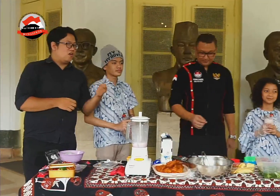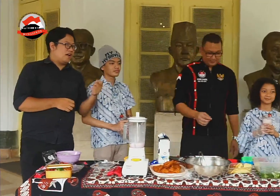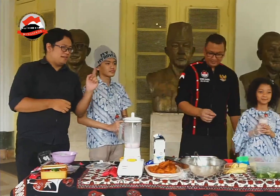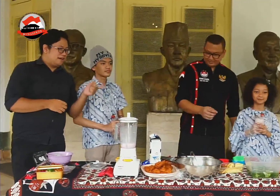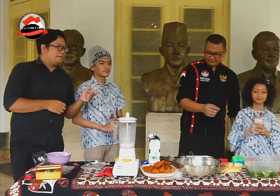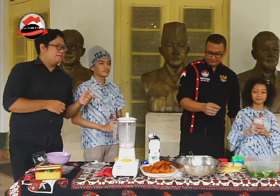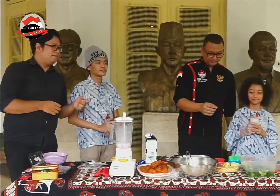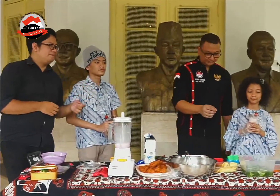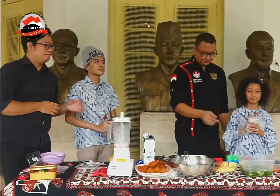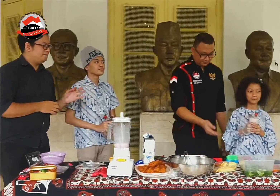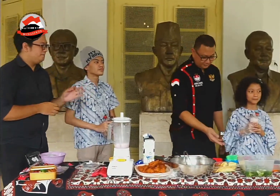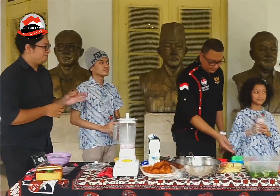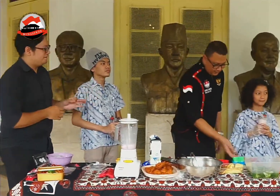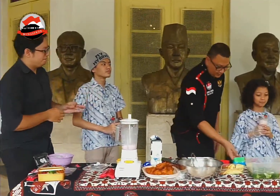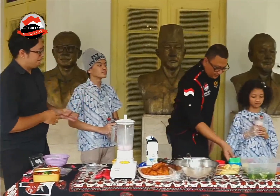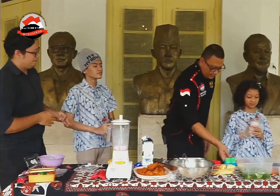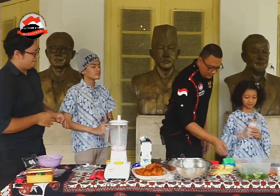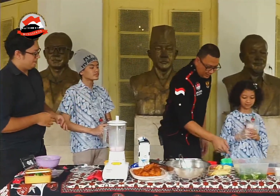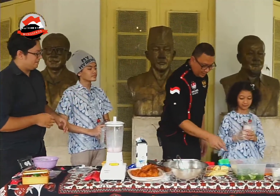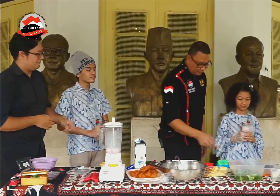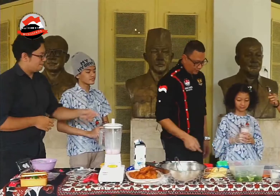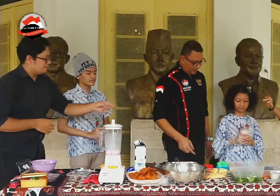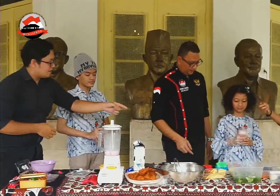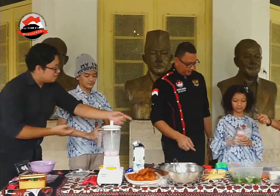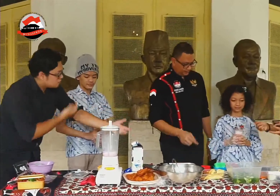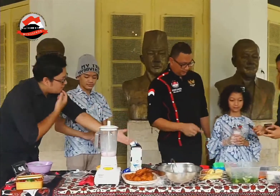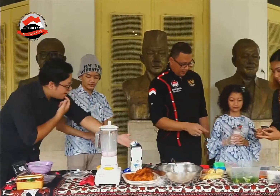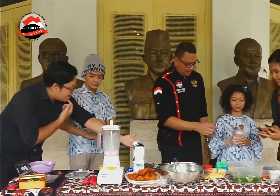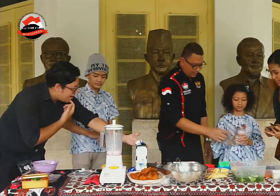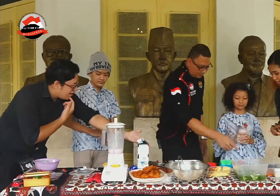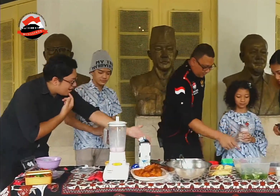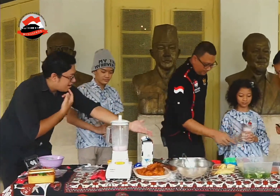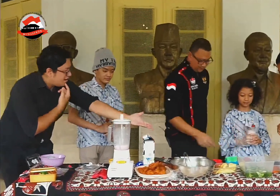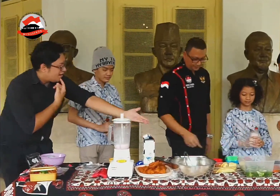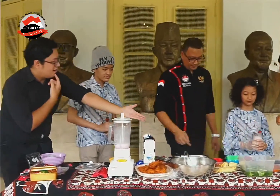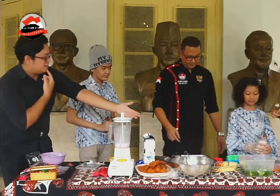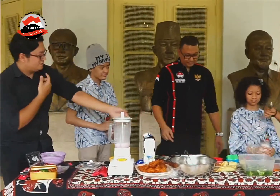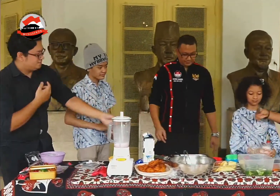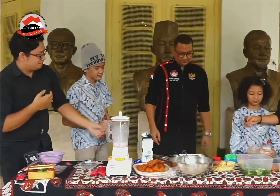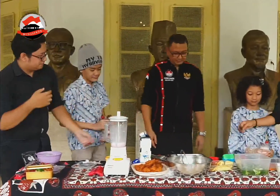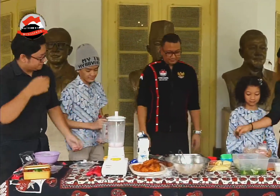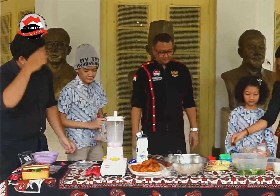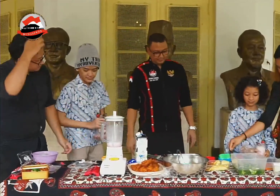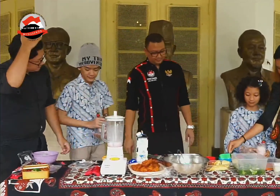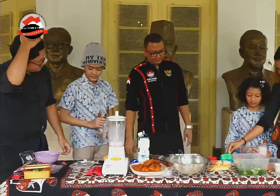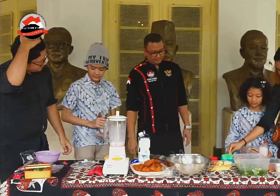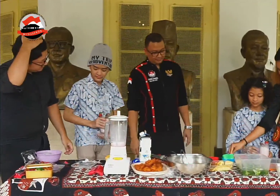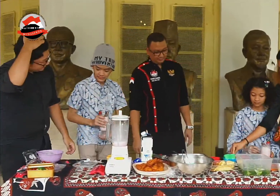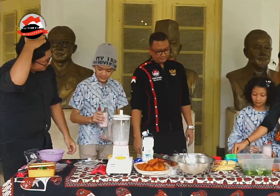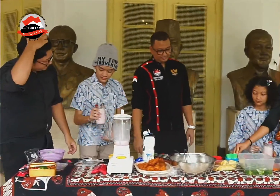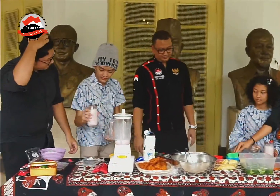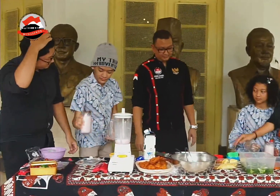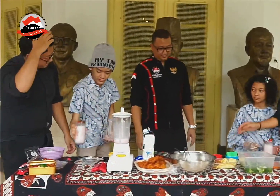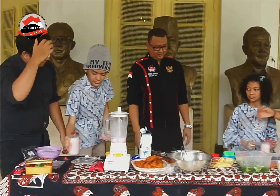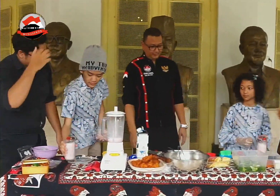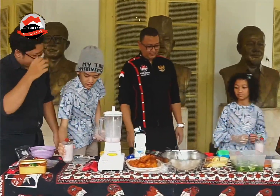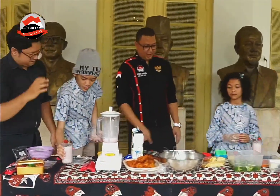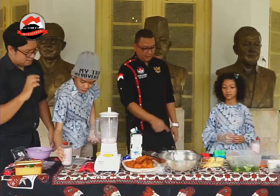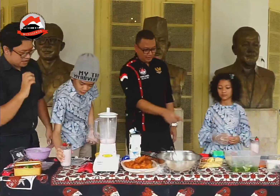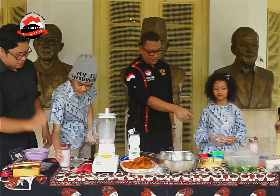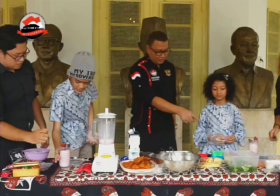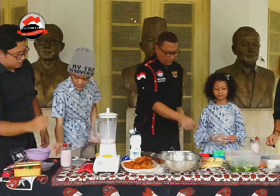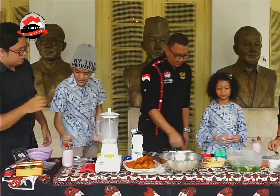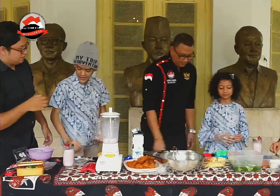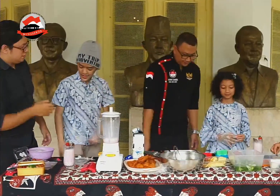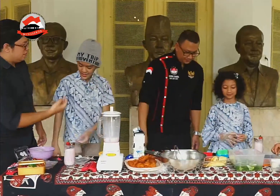banyak Mas Yoko sudah mengantarkan nih sendok. Nada mau coba? Silakan. Ayo Nada coba. Taruh dulu kali ya milkshake-nya. Nah,